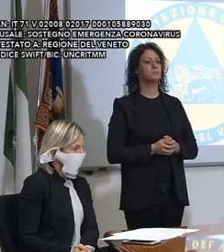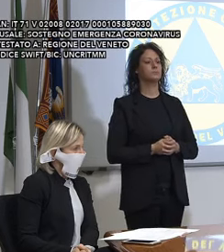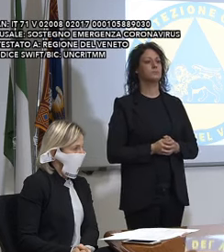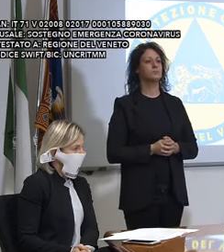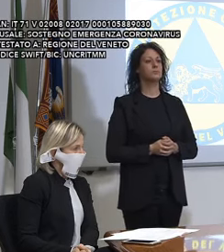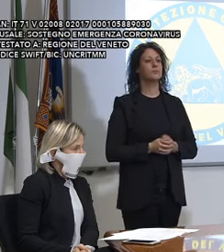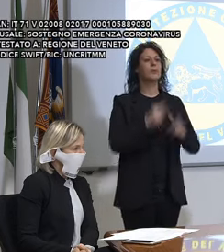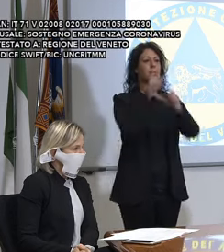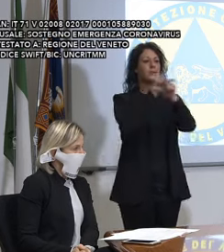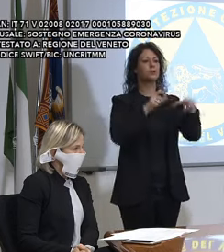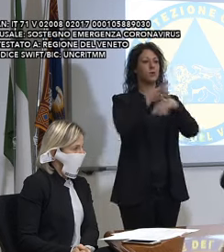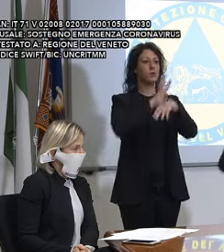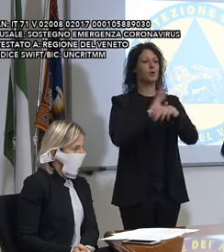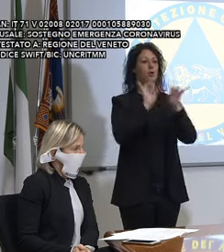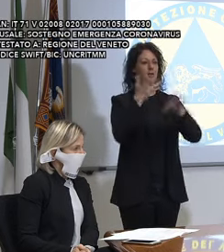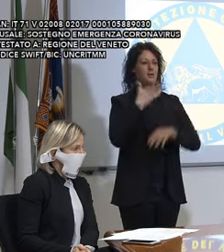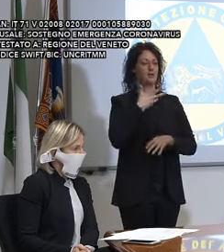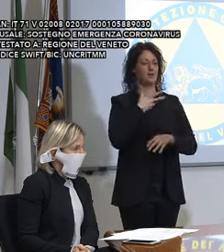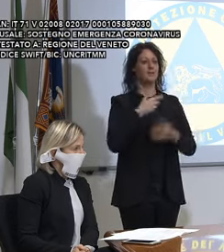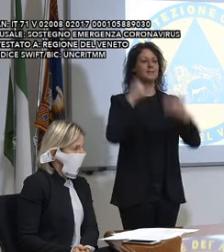I positivi sono